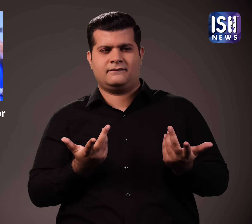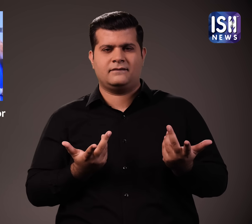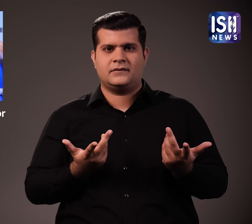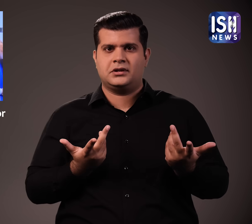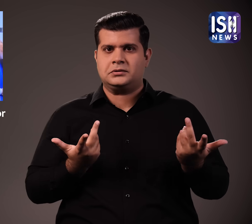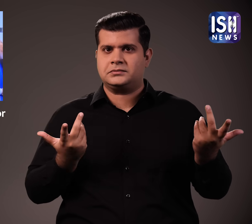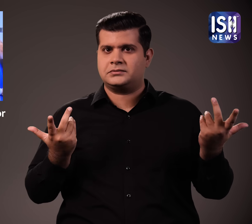थे